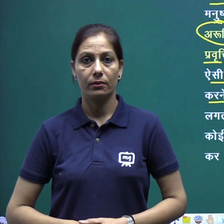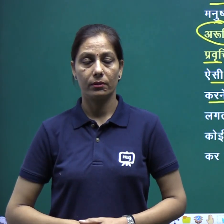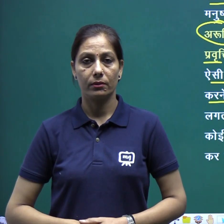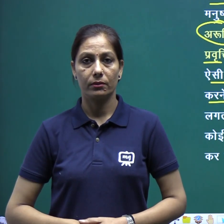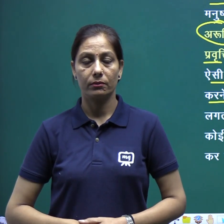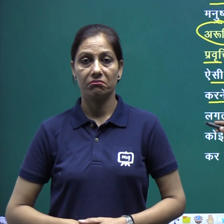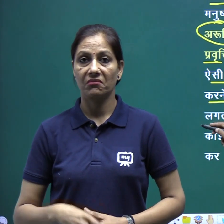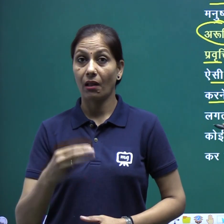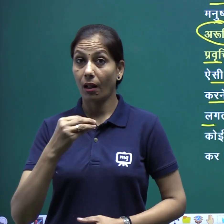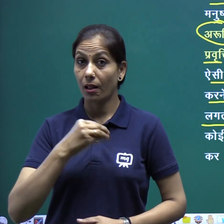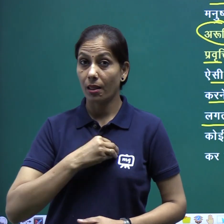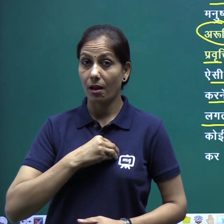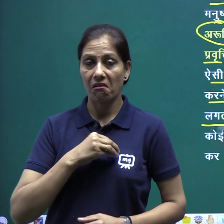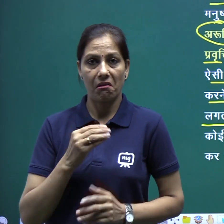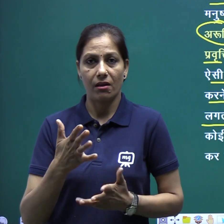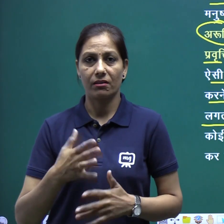न दिल लगता हो